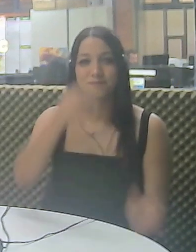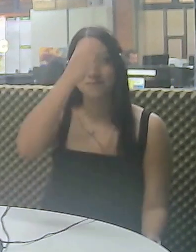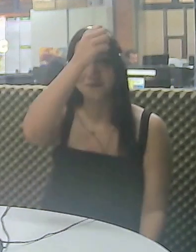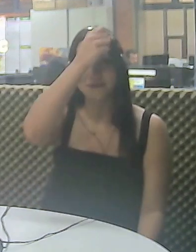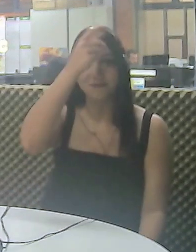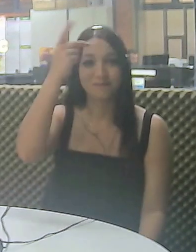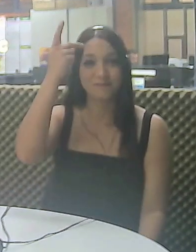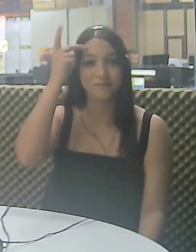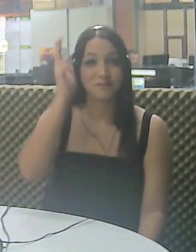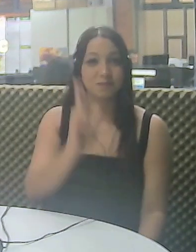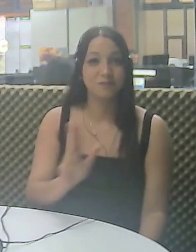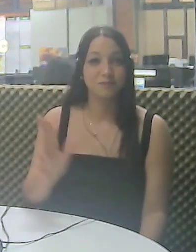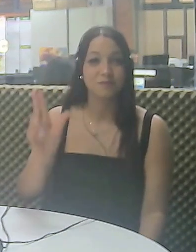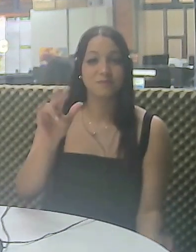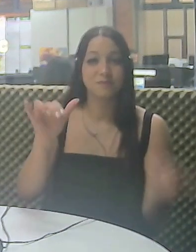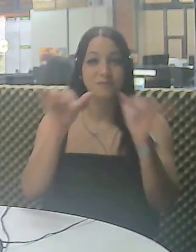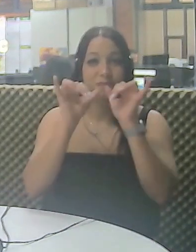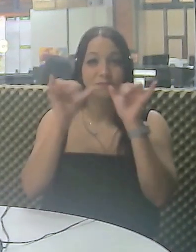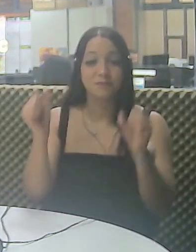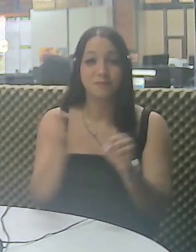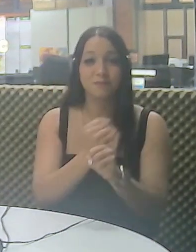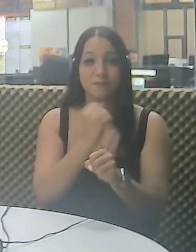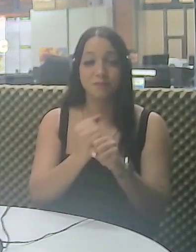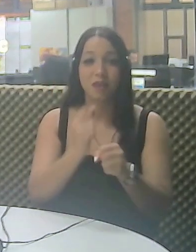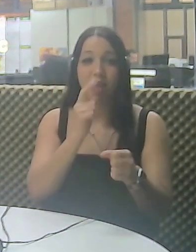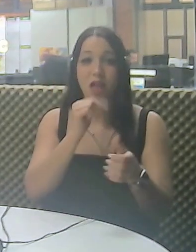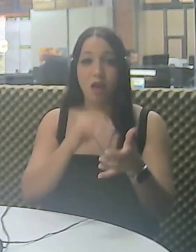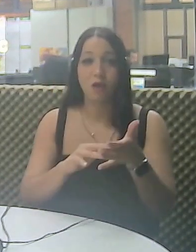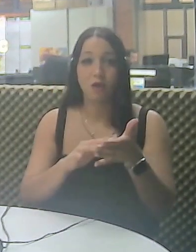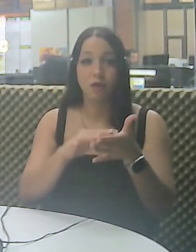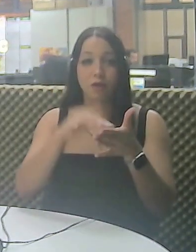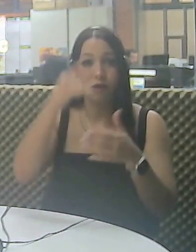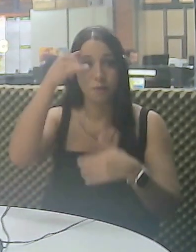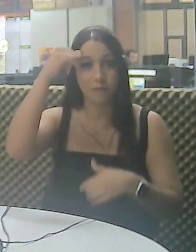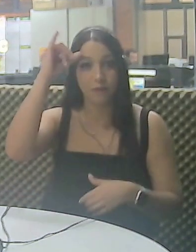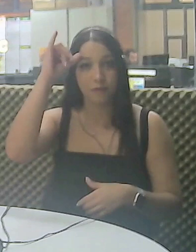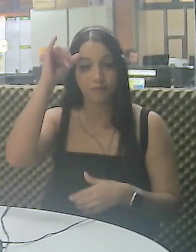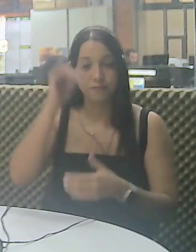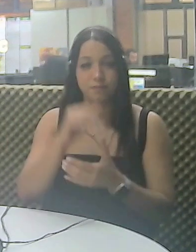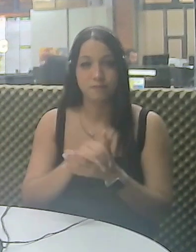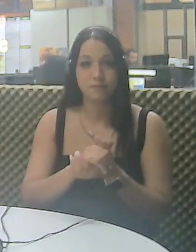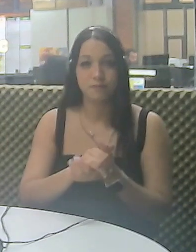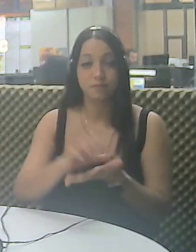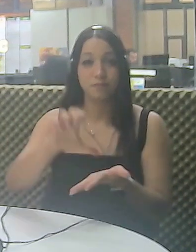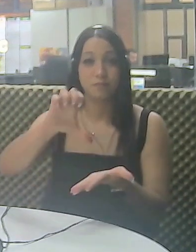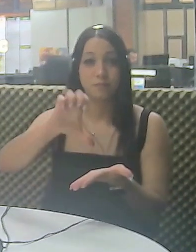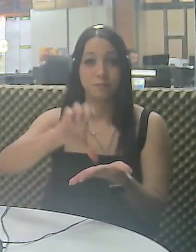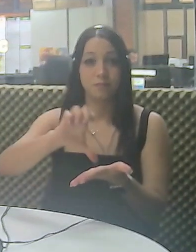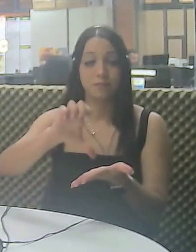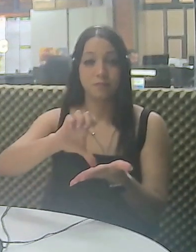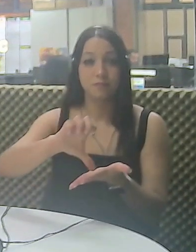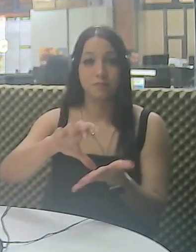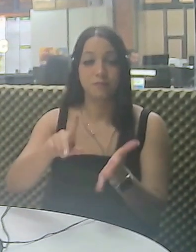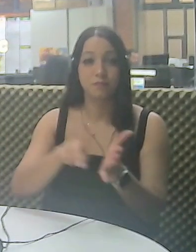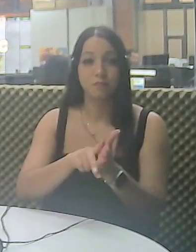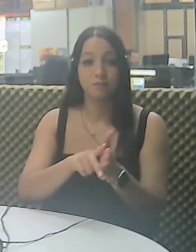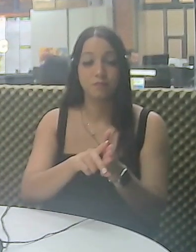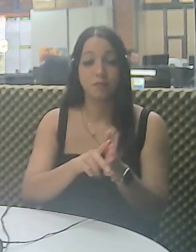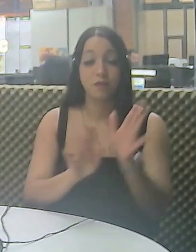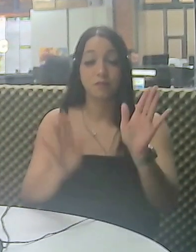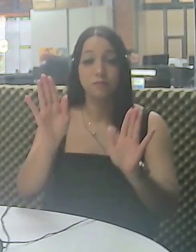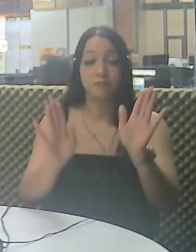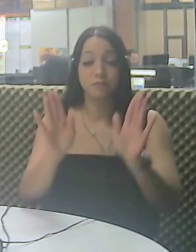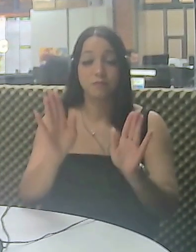Prefeitura de Uberlândia anuncia a construção da represa do Camaro. Estação para ocupação de boxes no mercado municipal